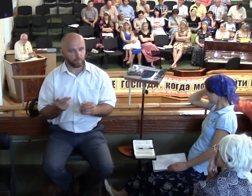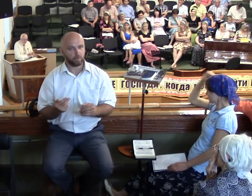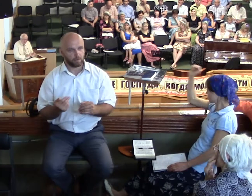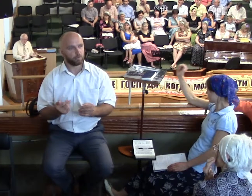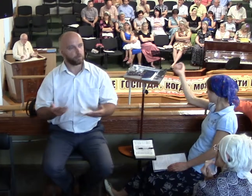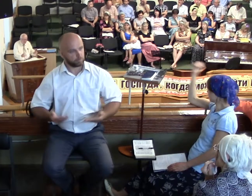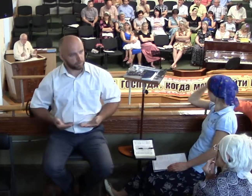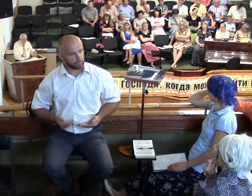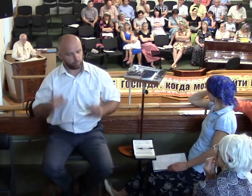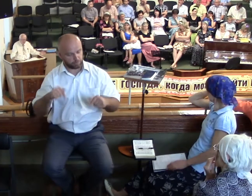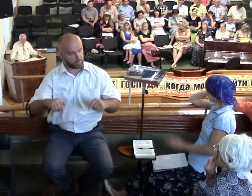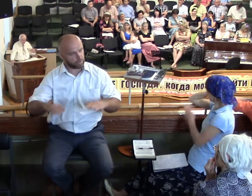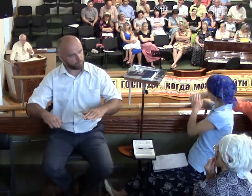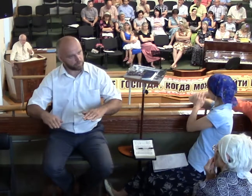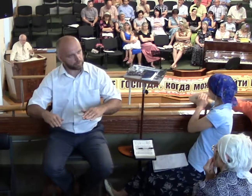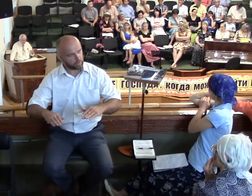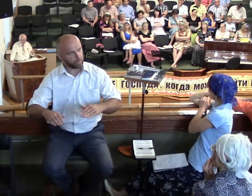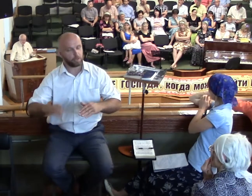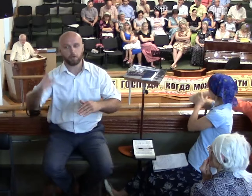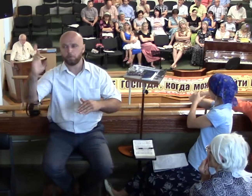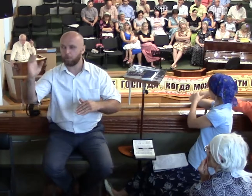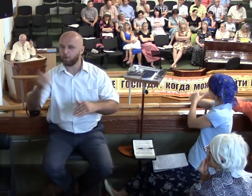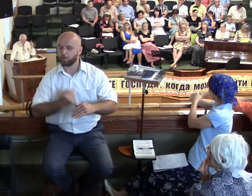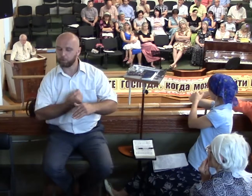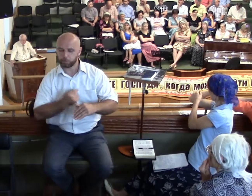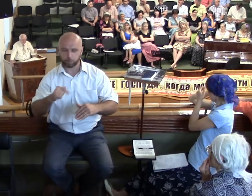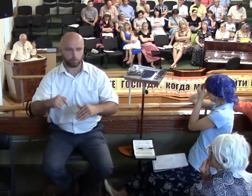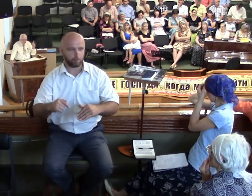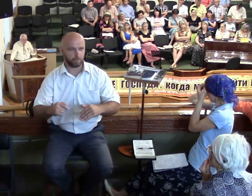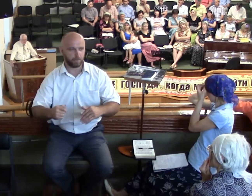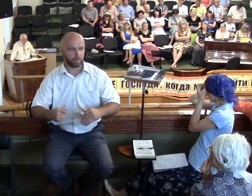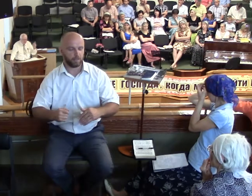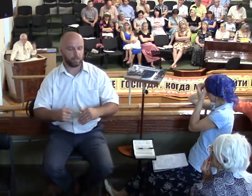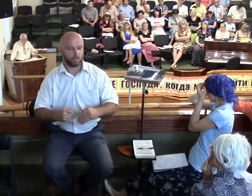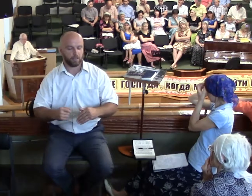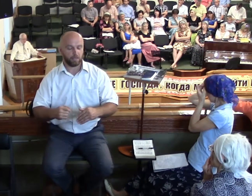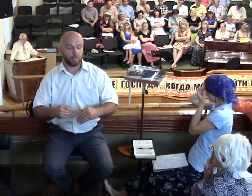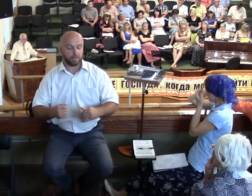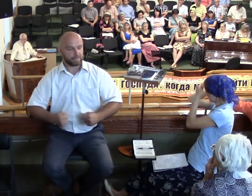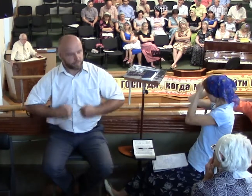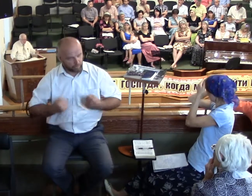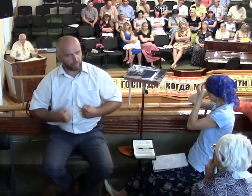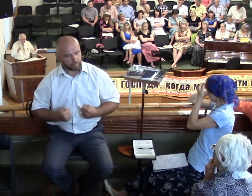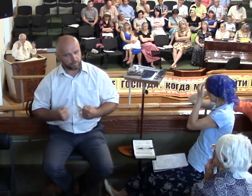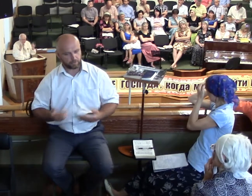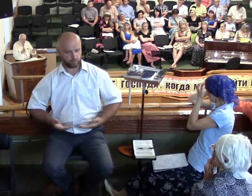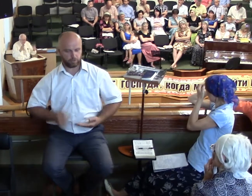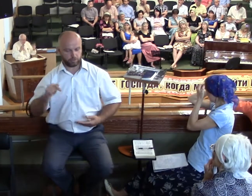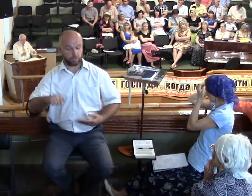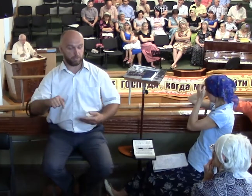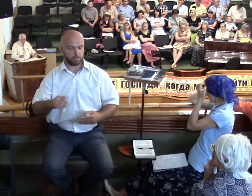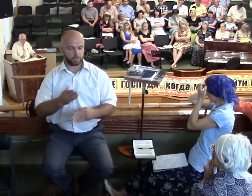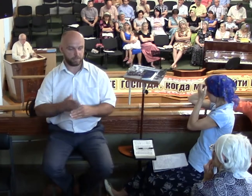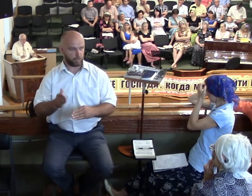душе, а нужно освободить сердце. Нужно, чтобы сердце было занято Христом. И когда сердце